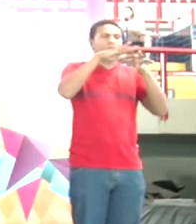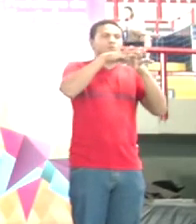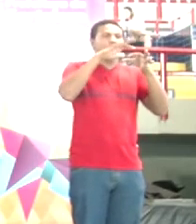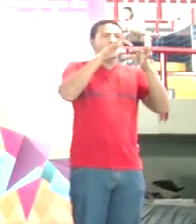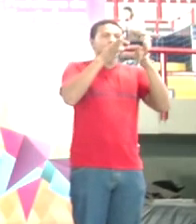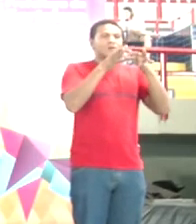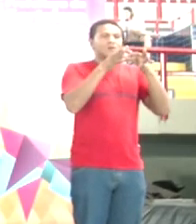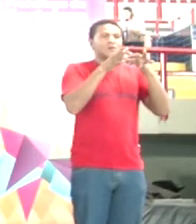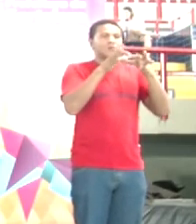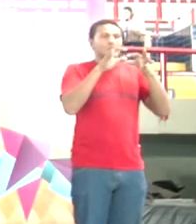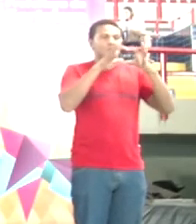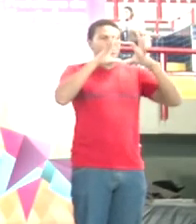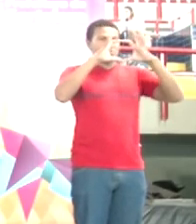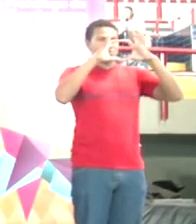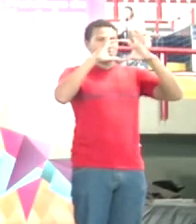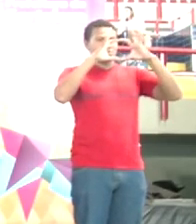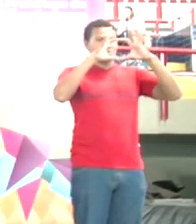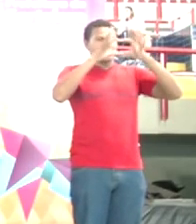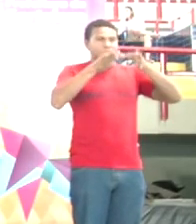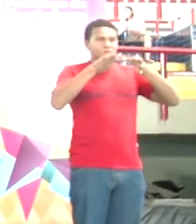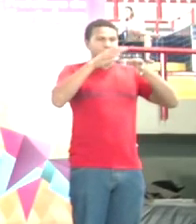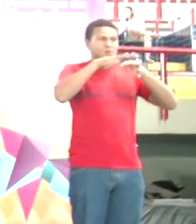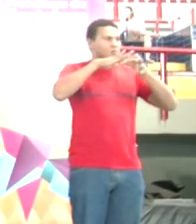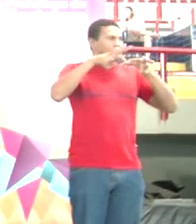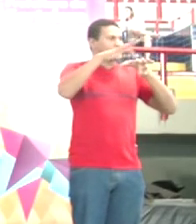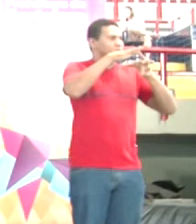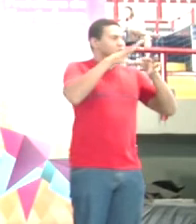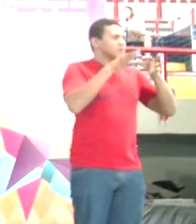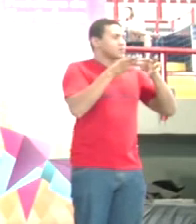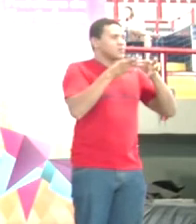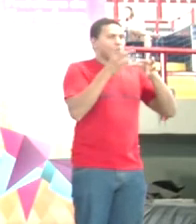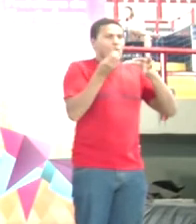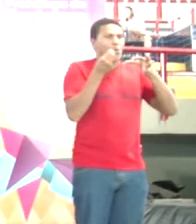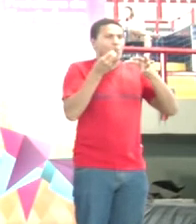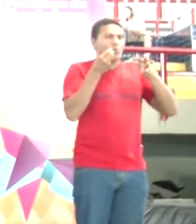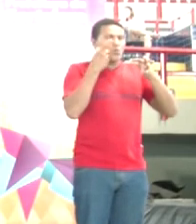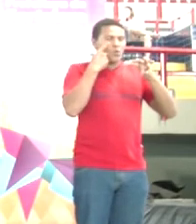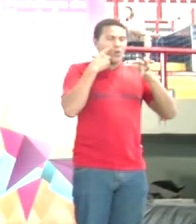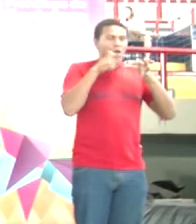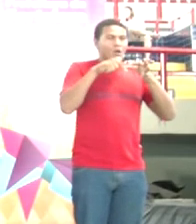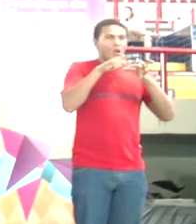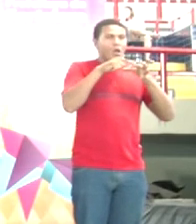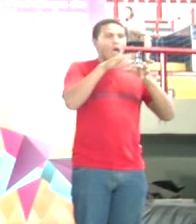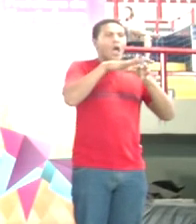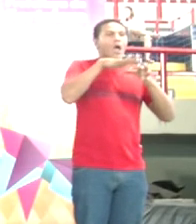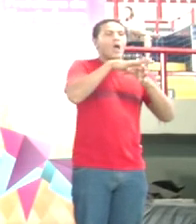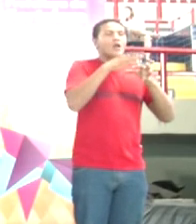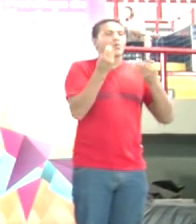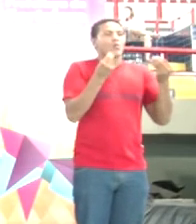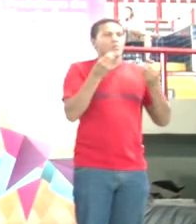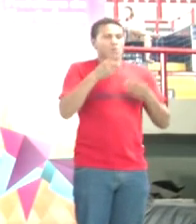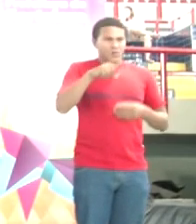a área de qual figura? Um círculo. E qual é a área de um círculo? Outra fórmula, quem lembra?